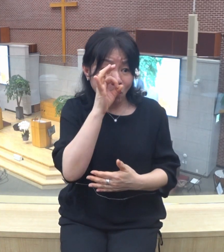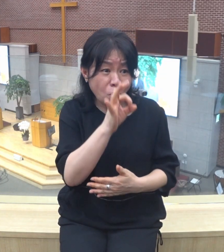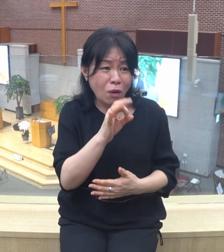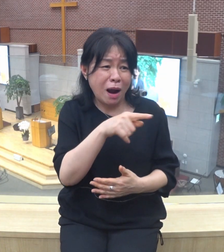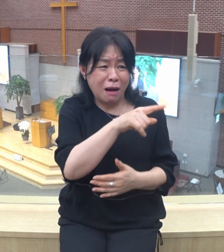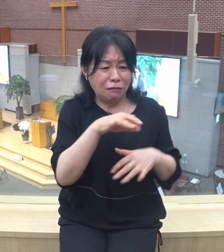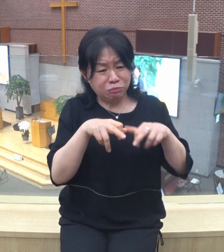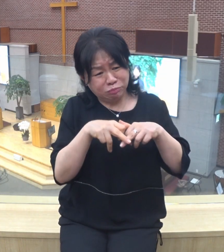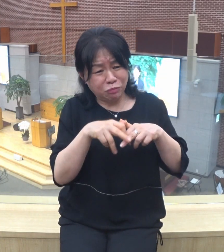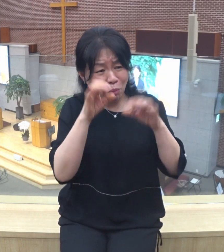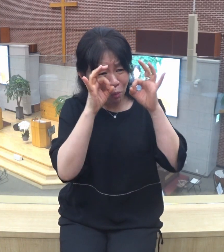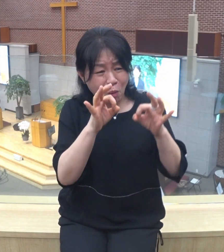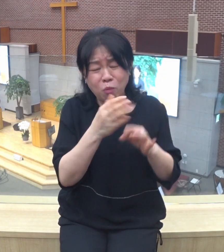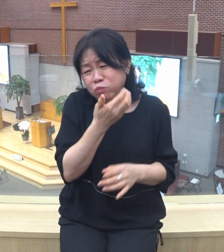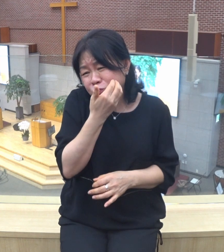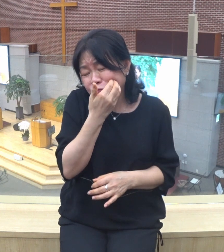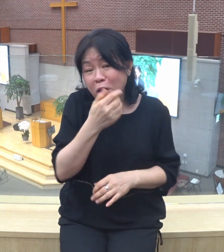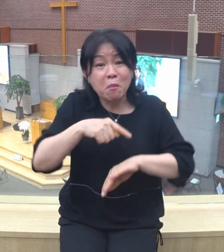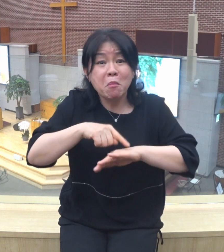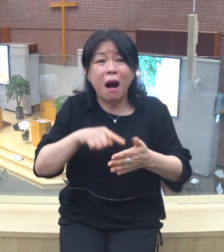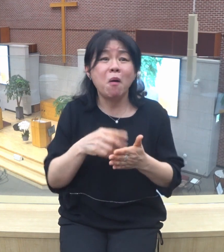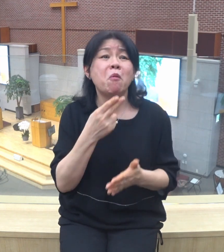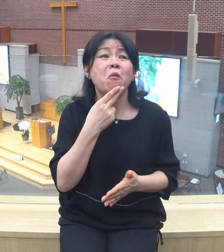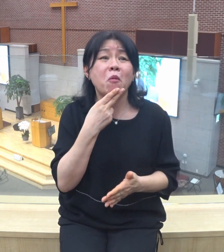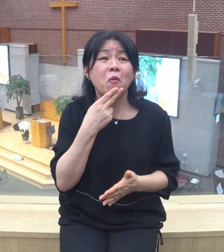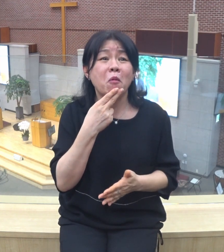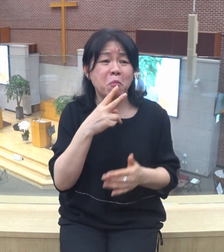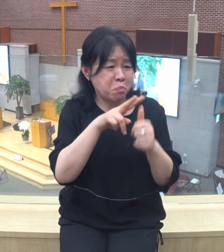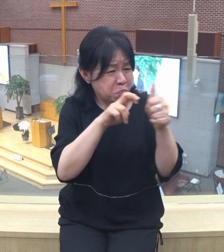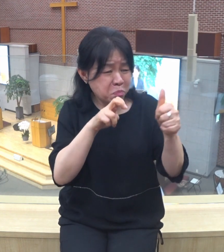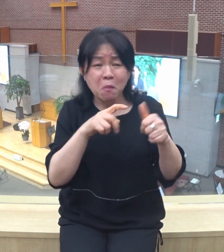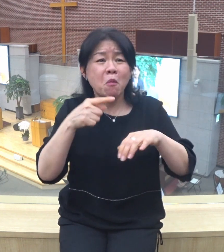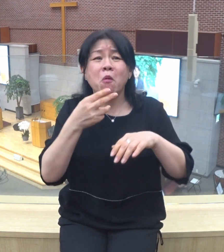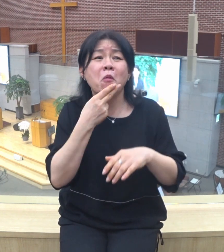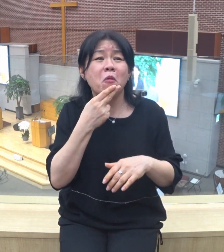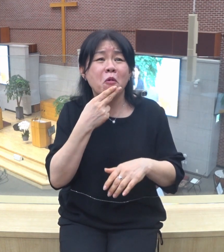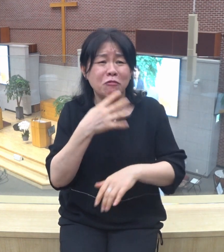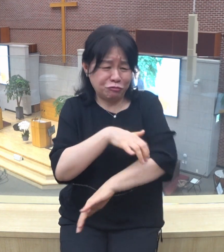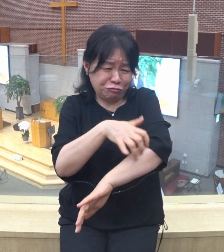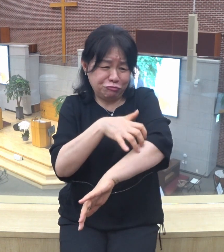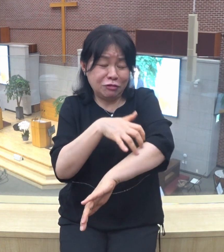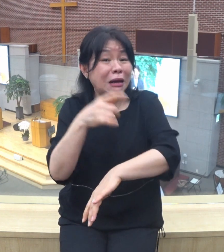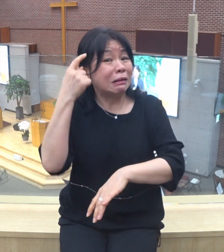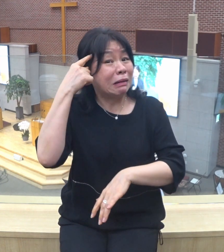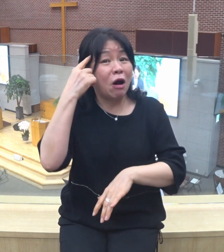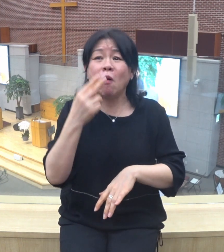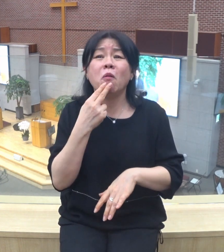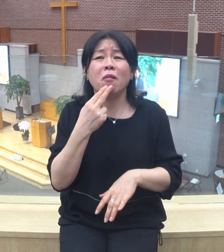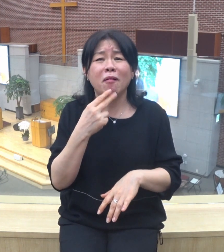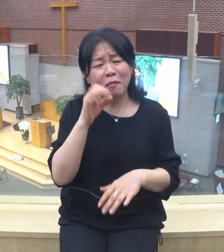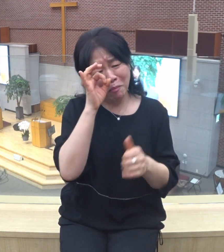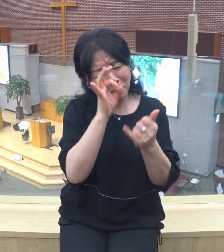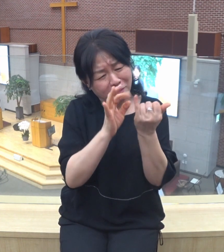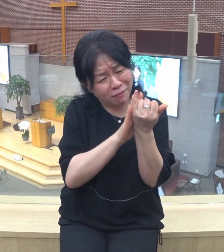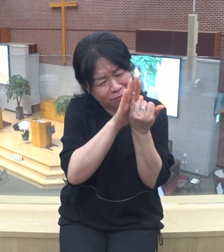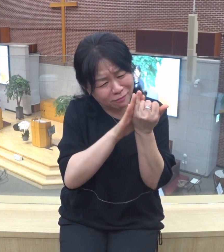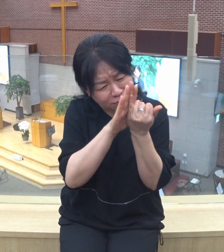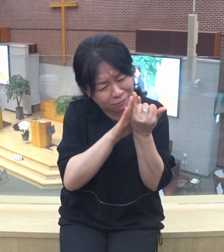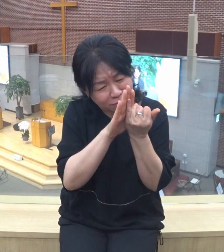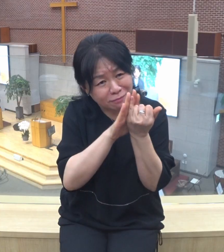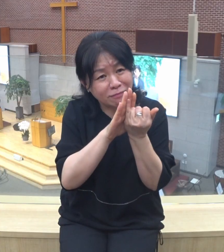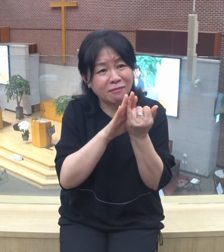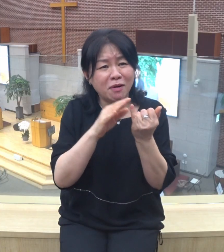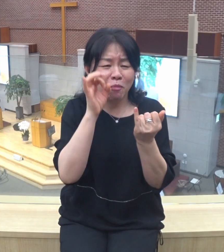않았어요. 밉지도 않았습니다. 그냥 귀찮지도 않았어요. 애틋했습니다. 그리고